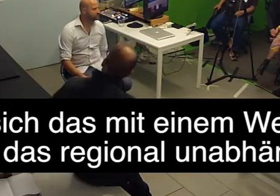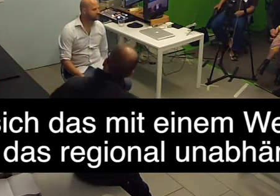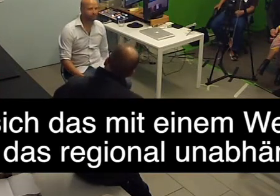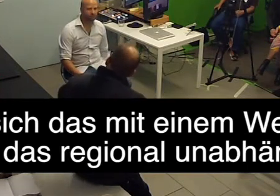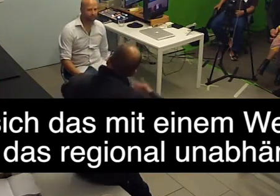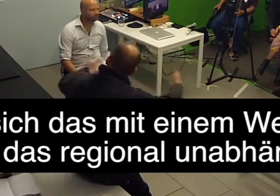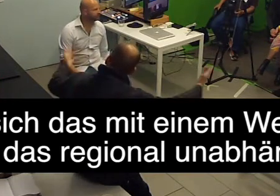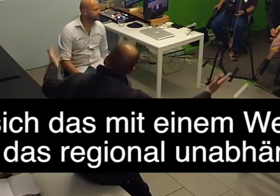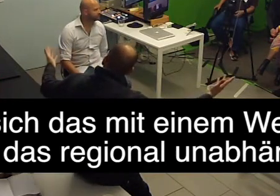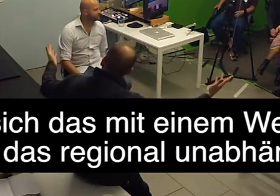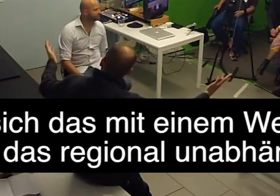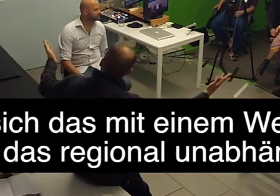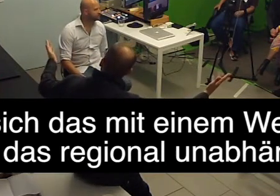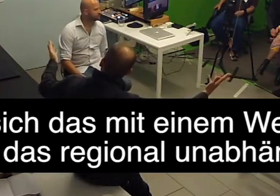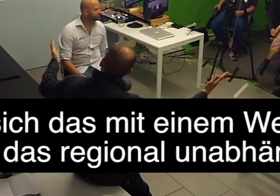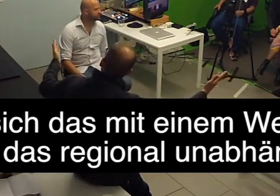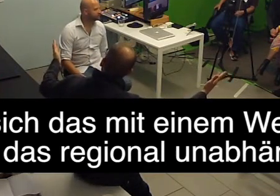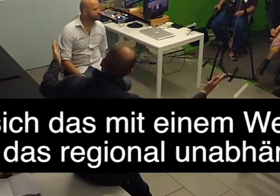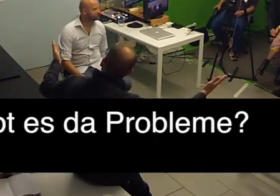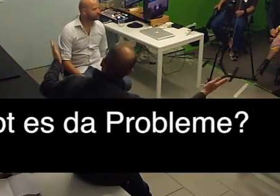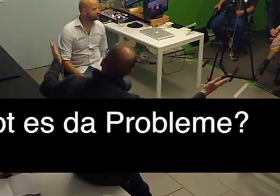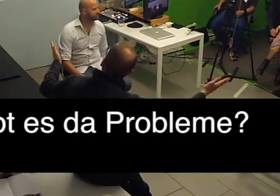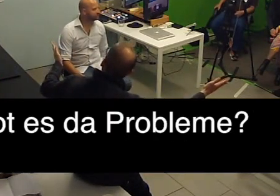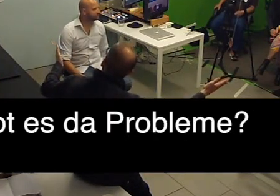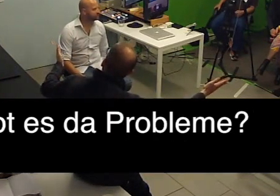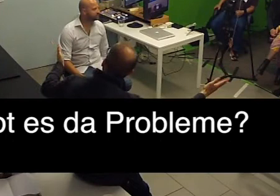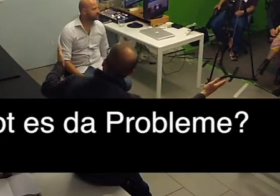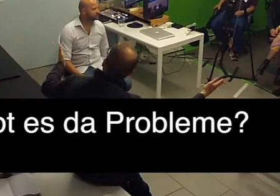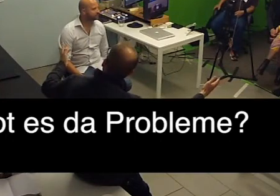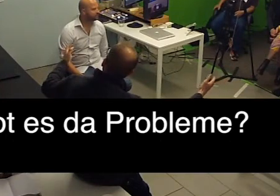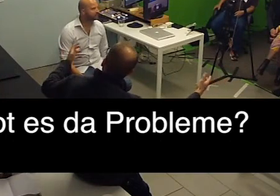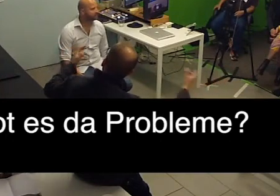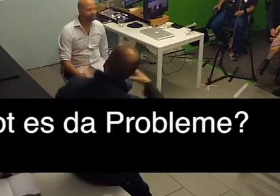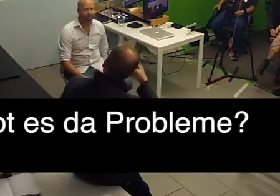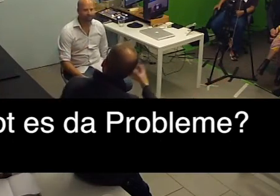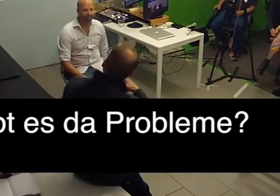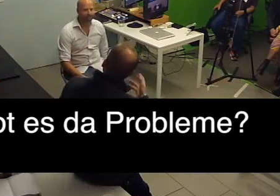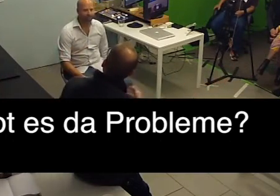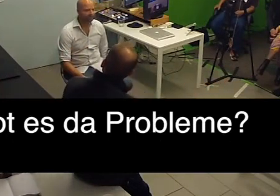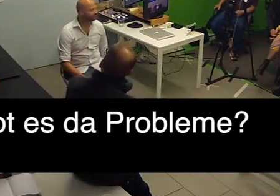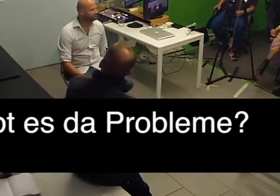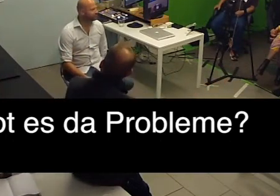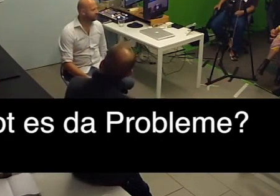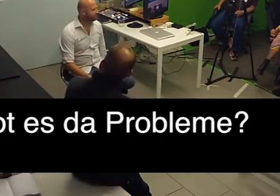ja grenz- und kantons- und regional unabhängig ist? Gibt es da Probleme?